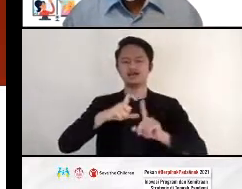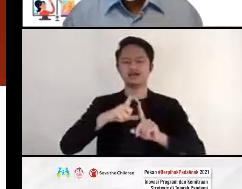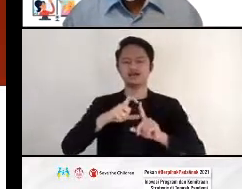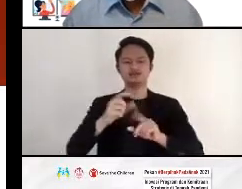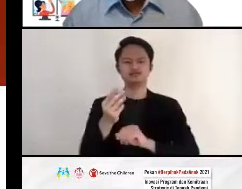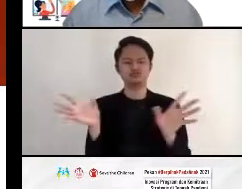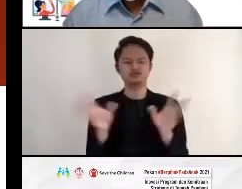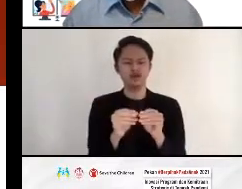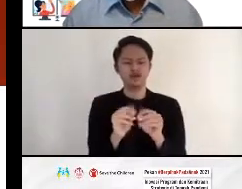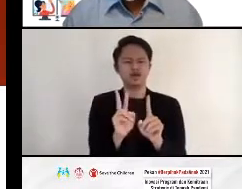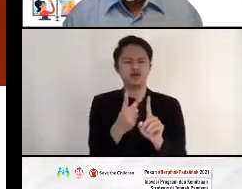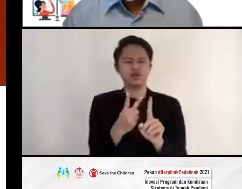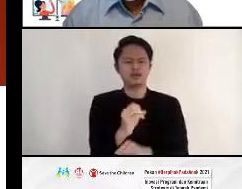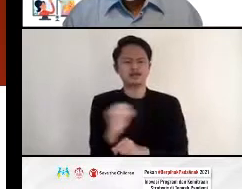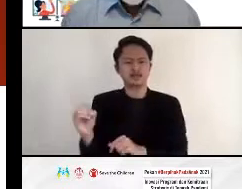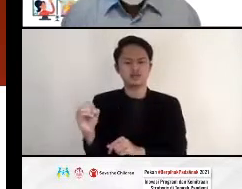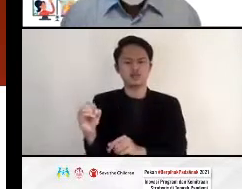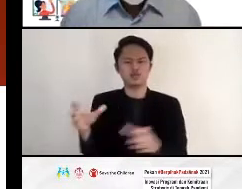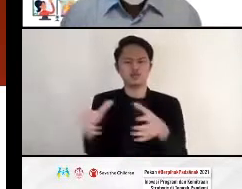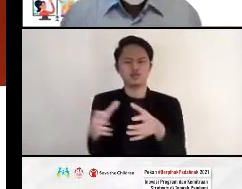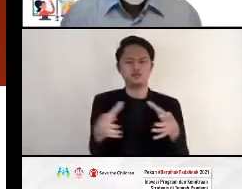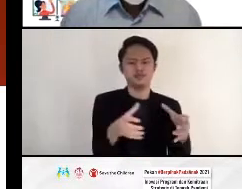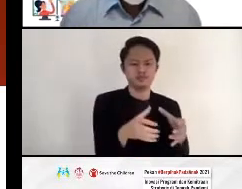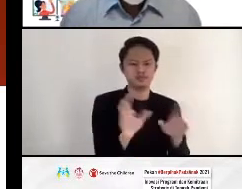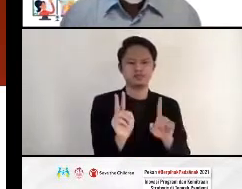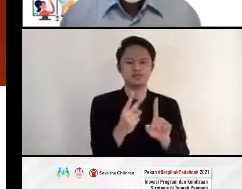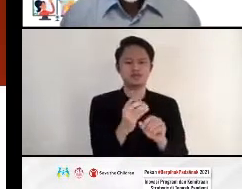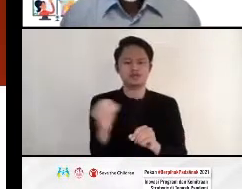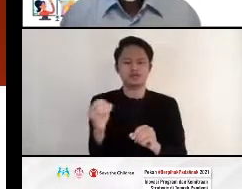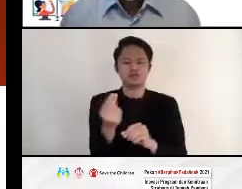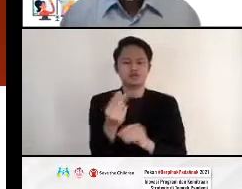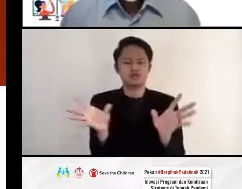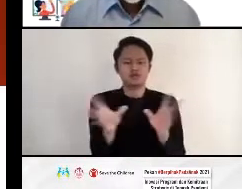sebanyak 12.000 paket dengan total nilai mencapai